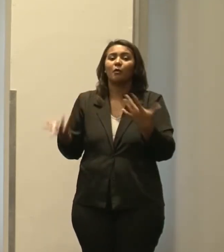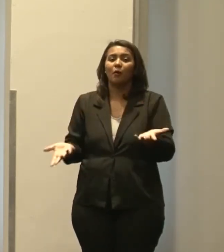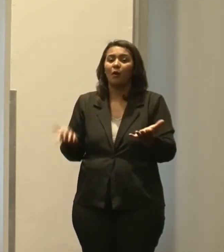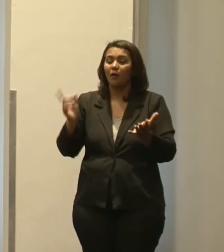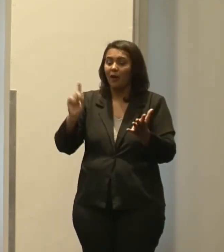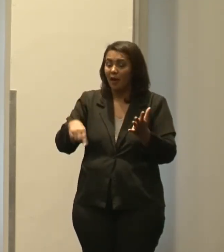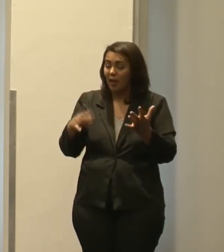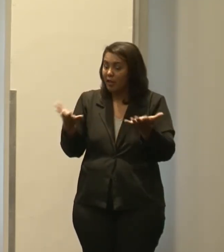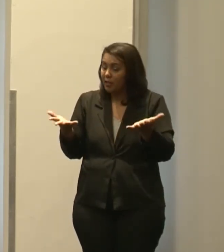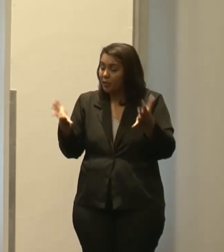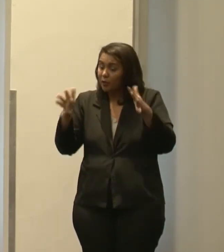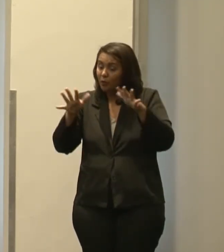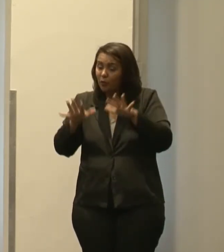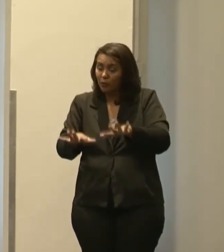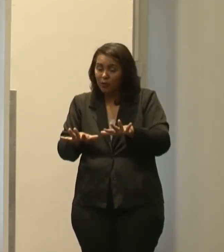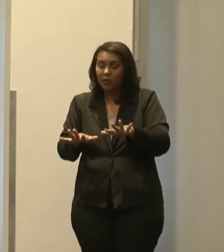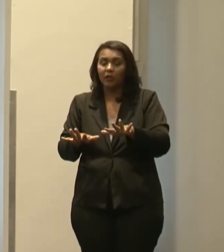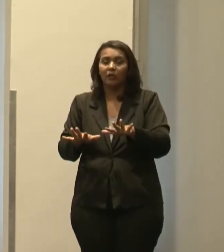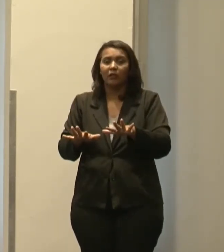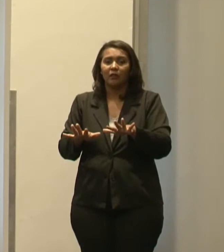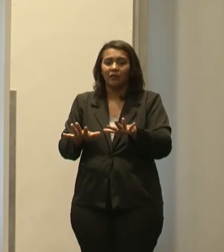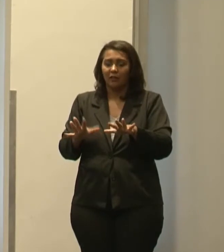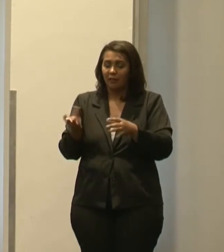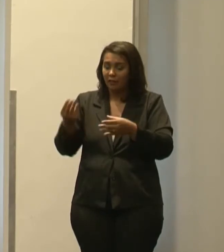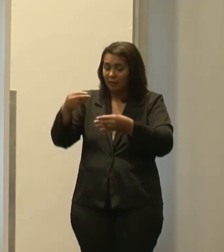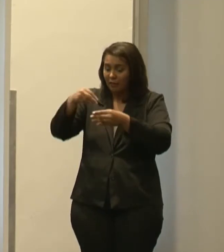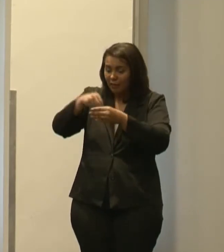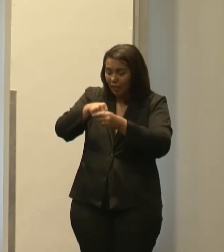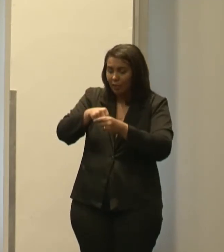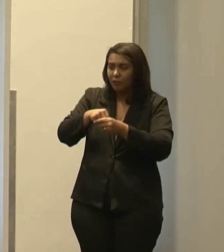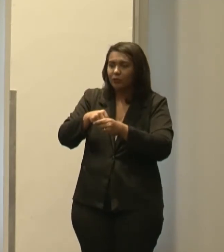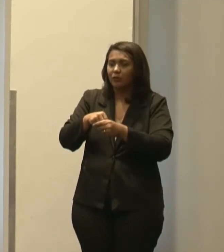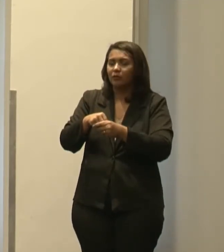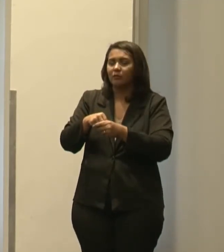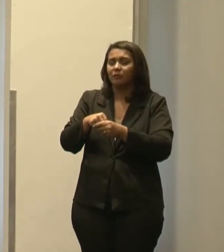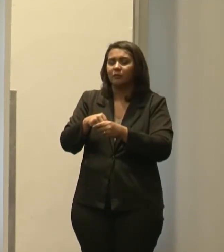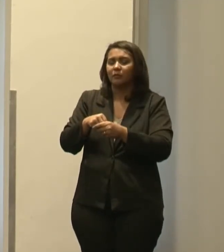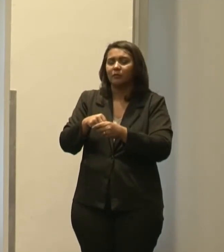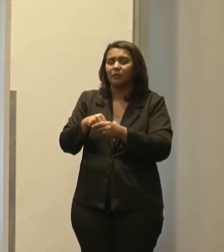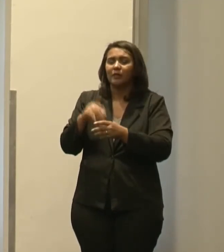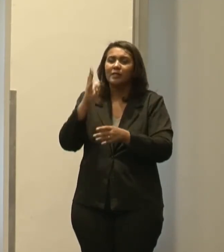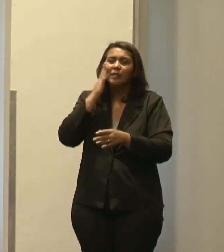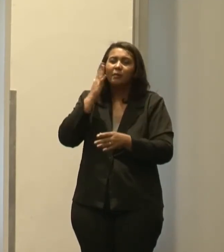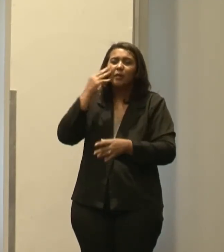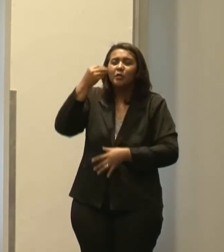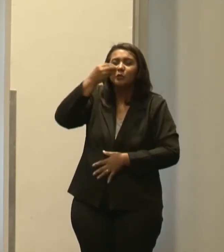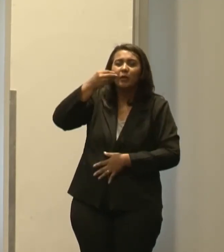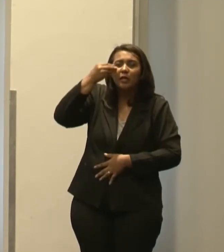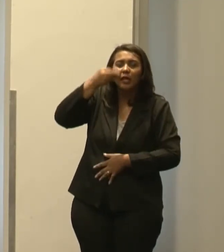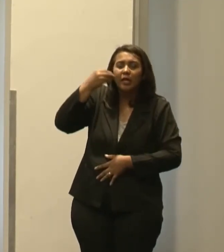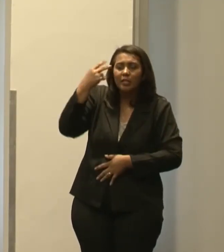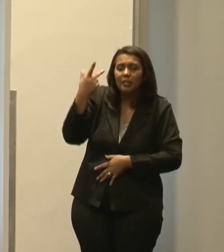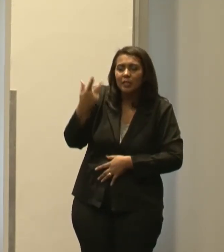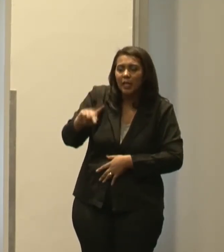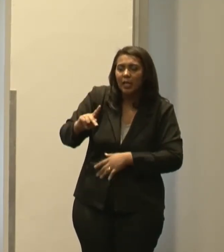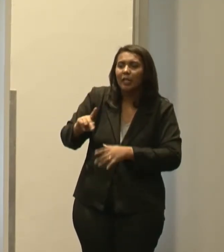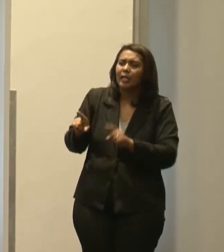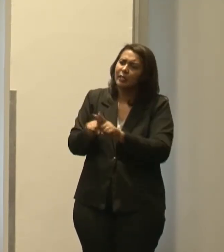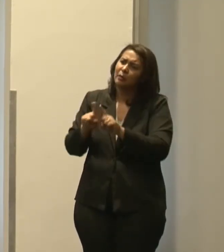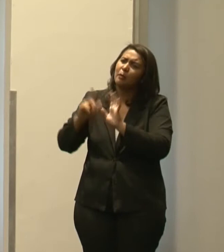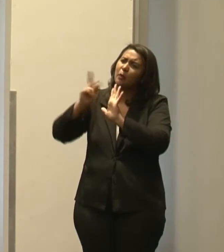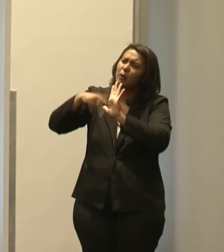É incluir esse jovem nesse território, e aí a gente tem, na verdade, várias experiências desse programa em